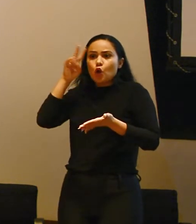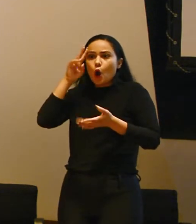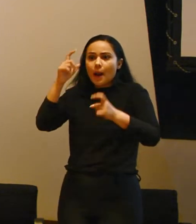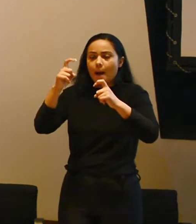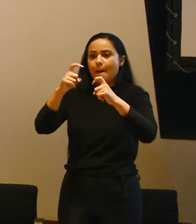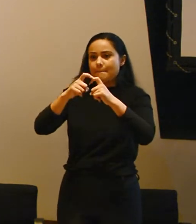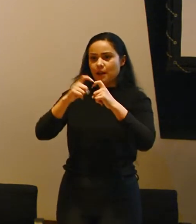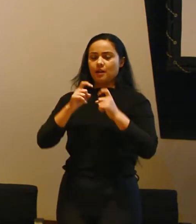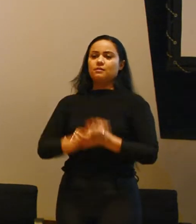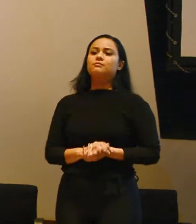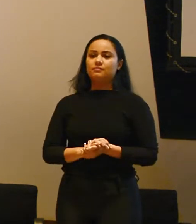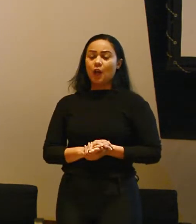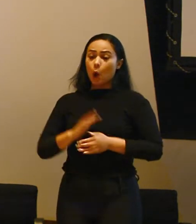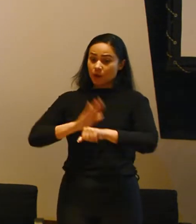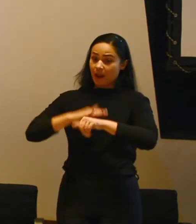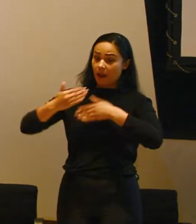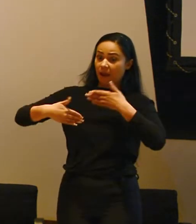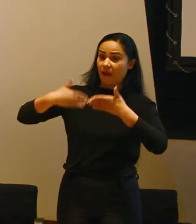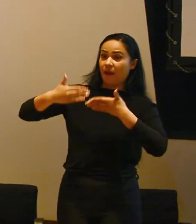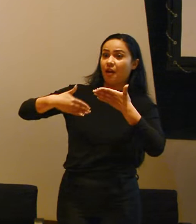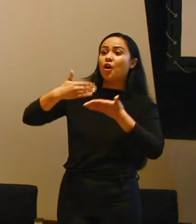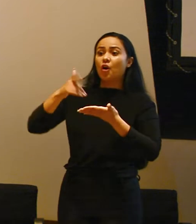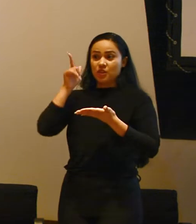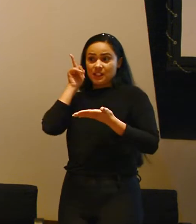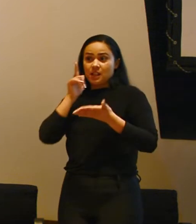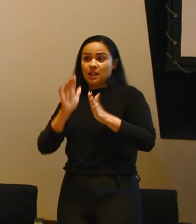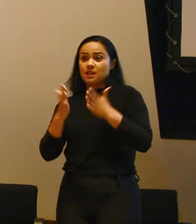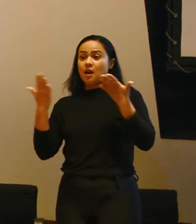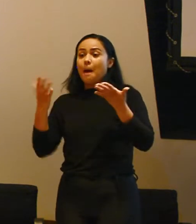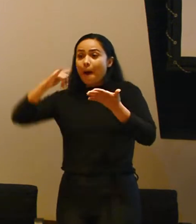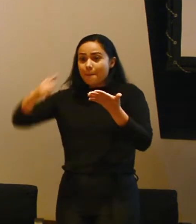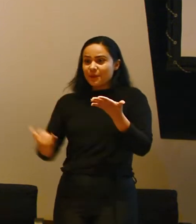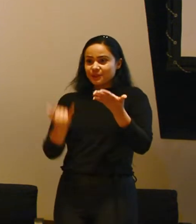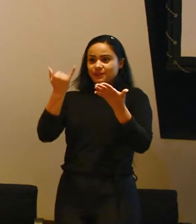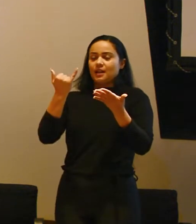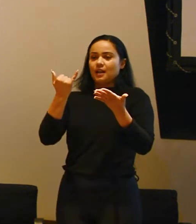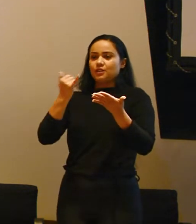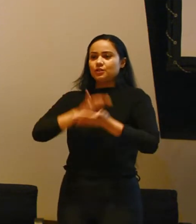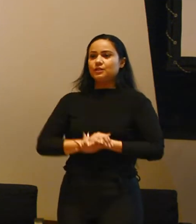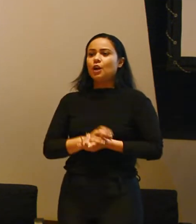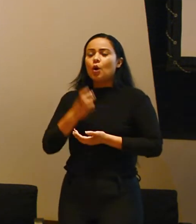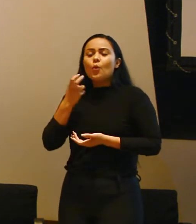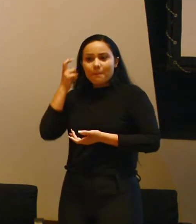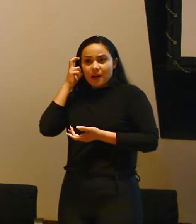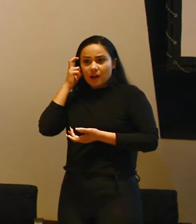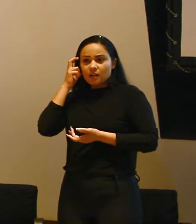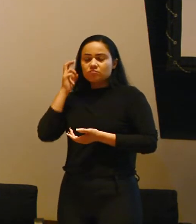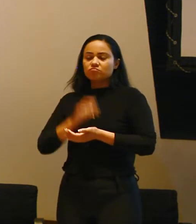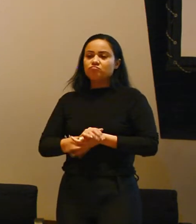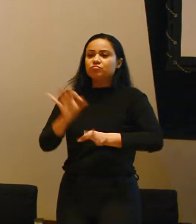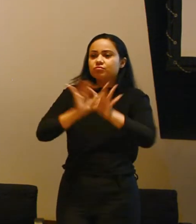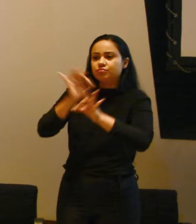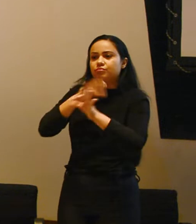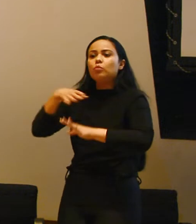medicina. E o tempo foi se passando, a gente conseguiu, então, a oportunidade do implante coclear para